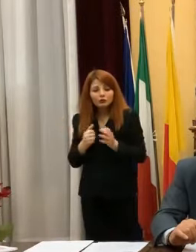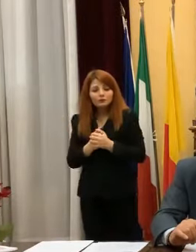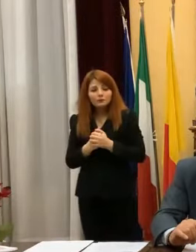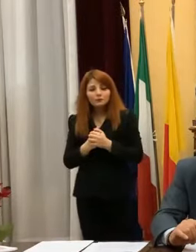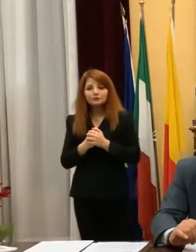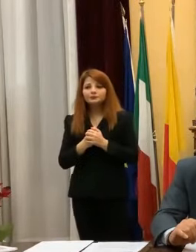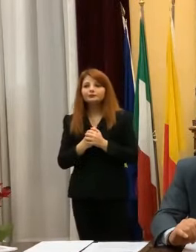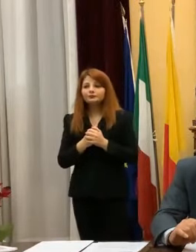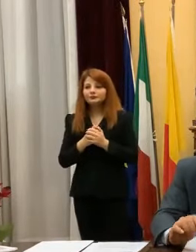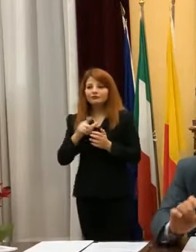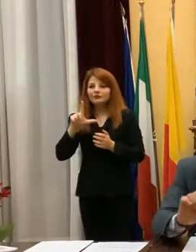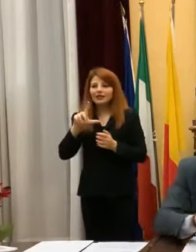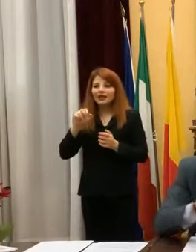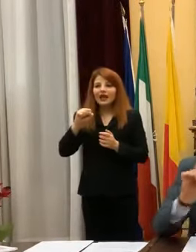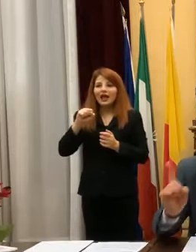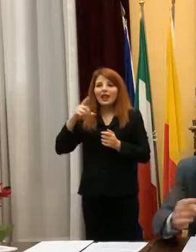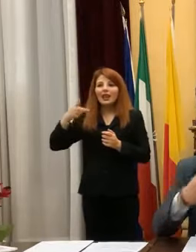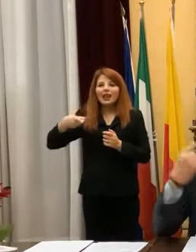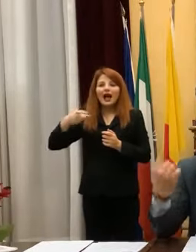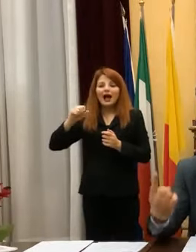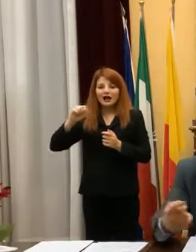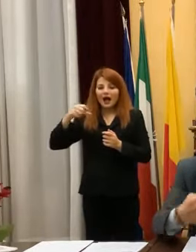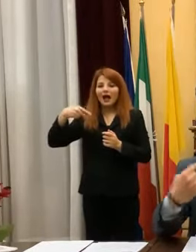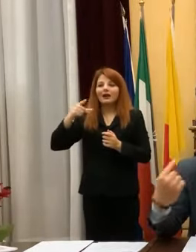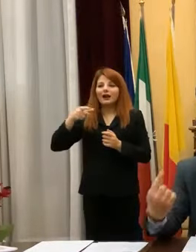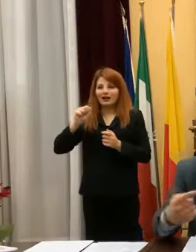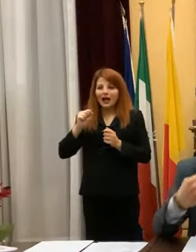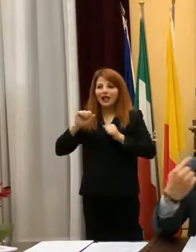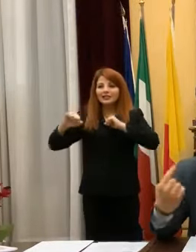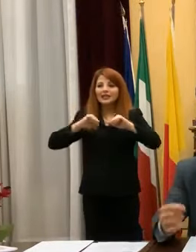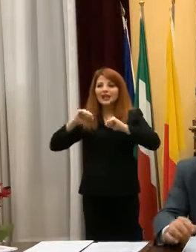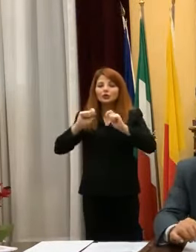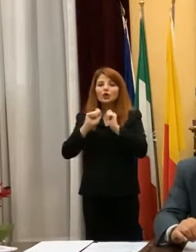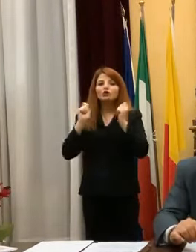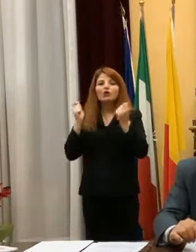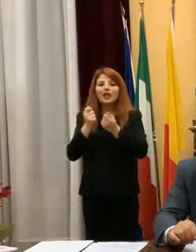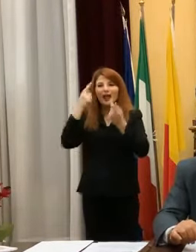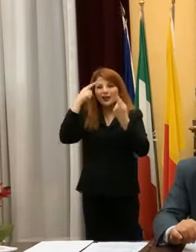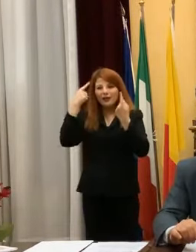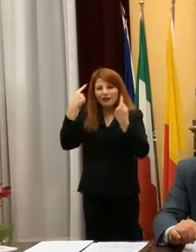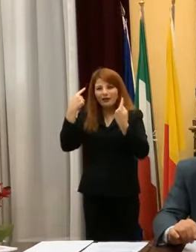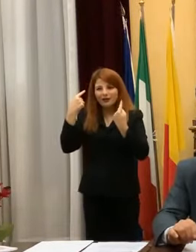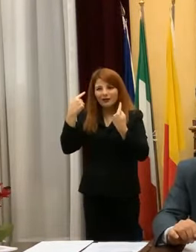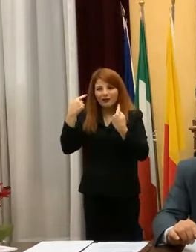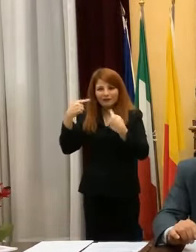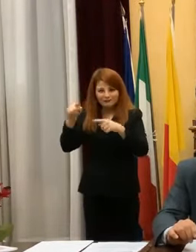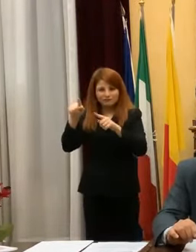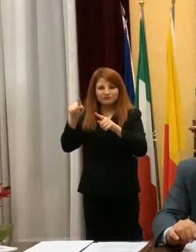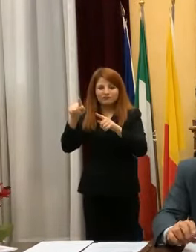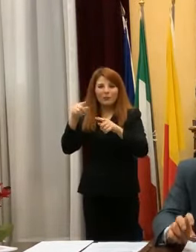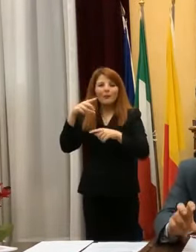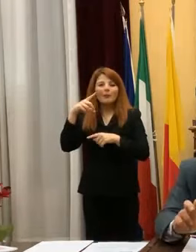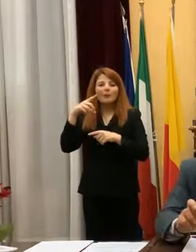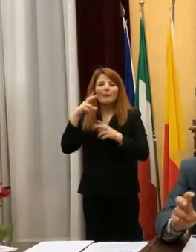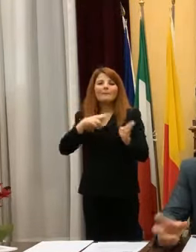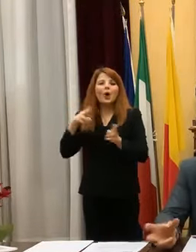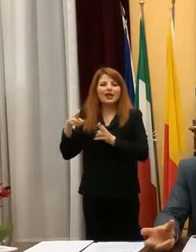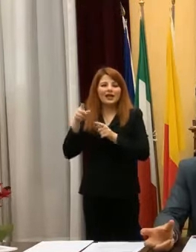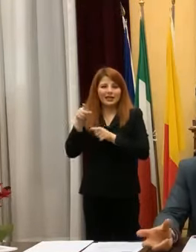gamba, era stato incaricato di coordinare tutti gli interventi su base provinciale per l'emergenza Covid,